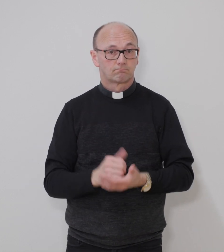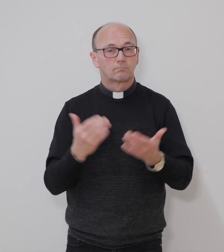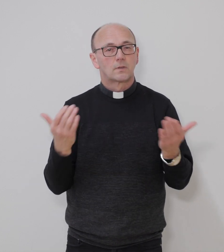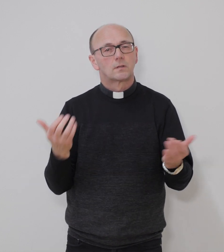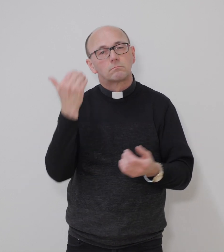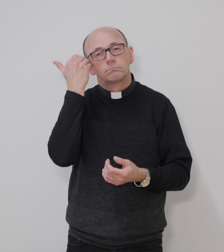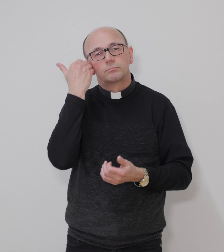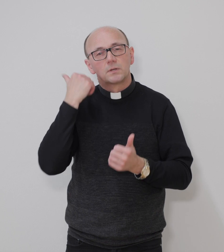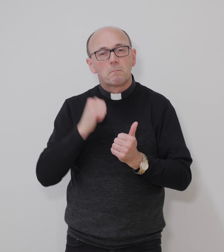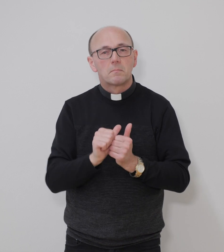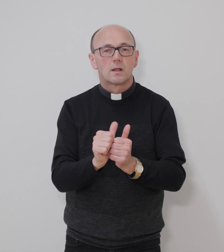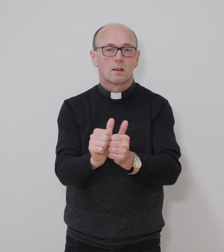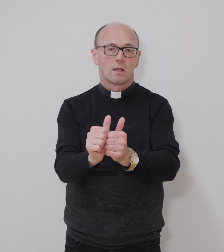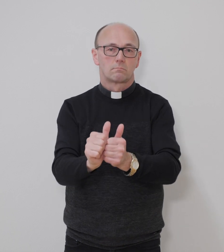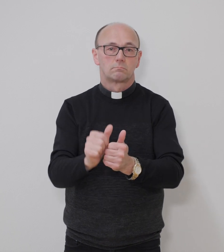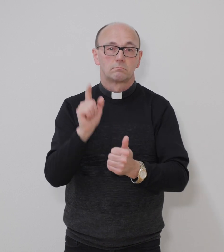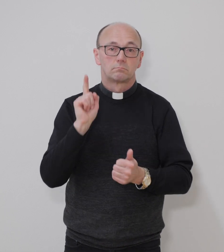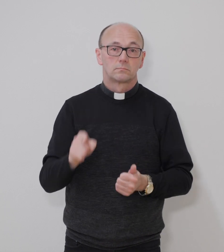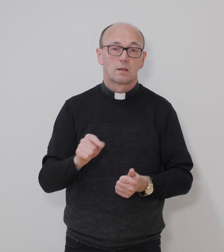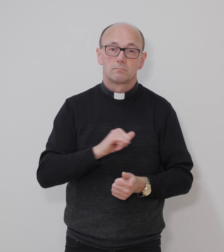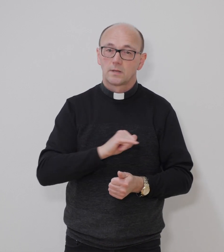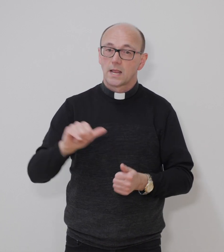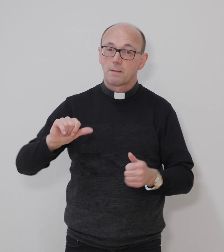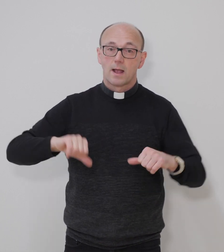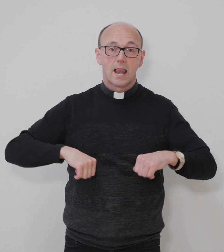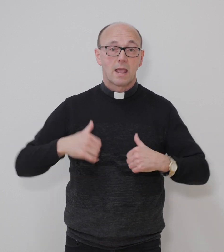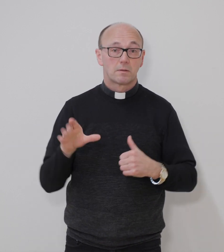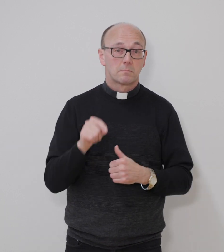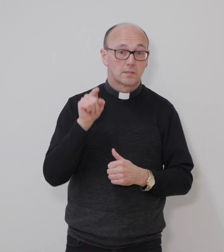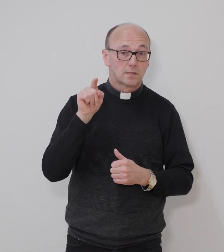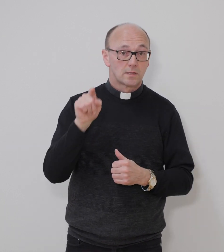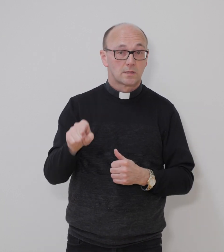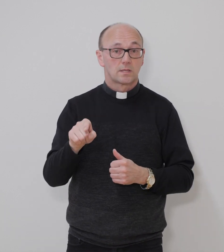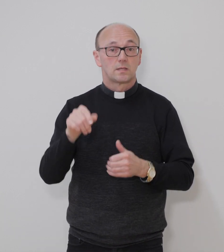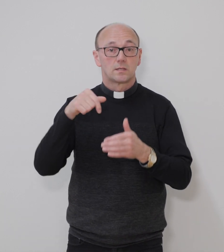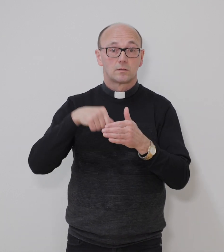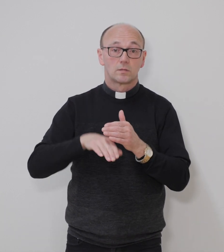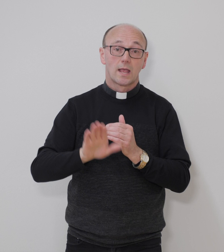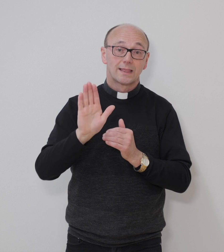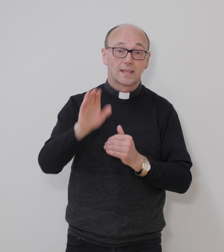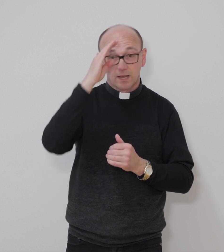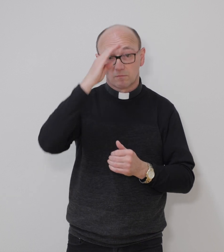dir leben und in das Reich deines Vaters gelangen. Amen.